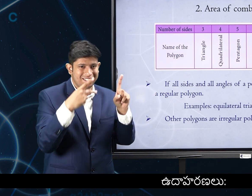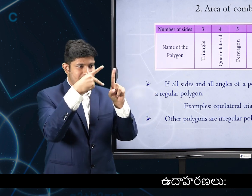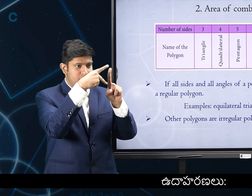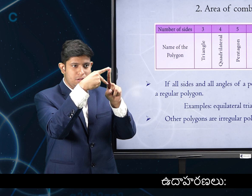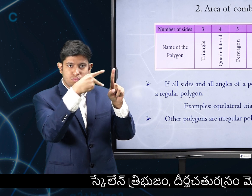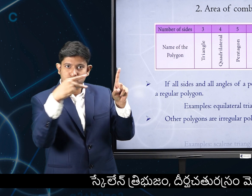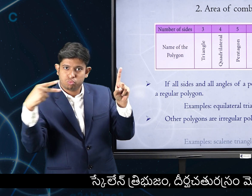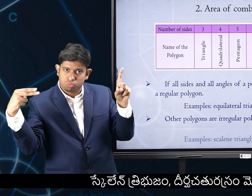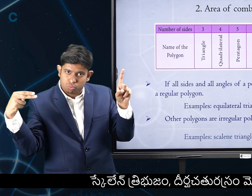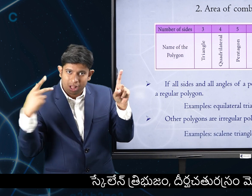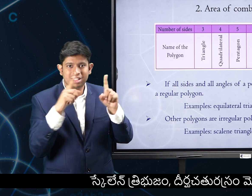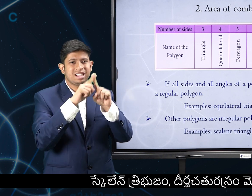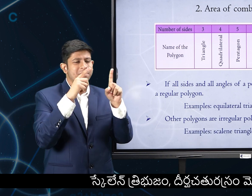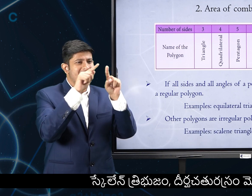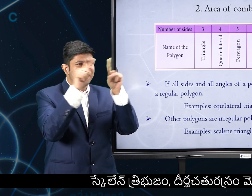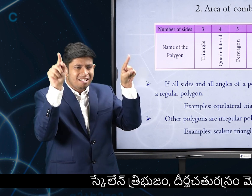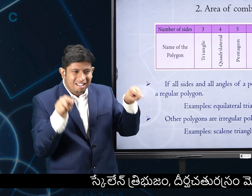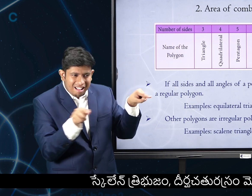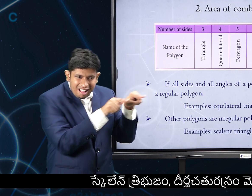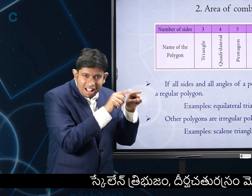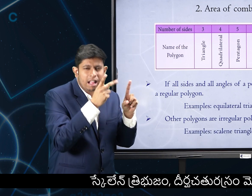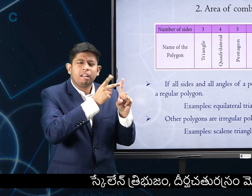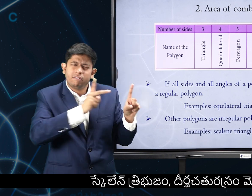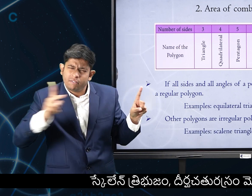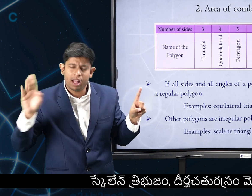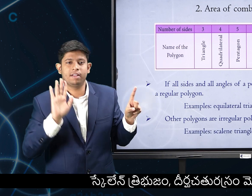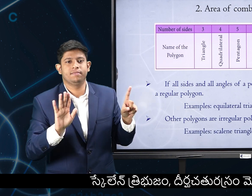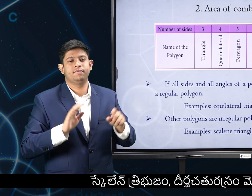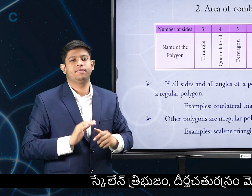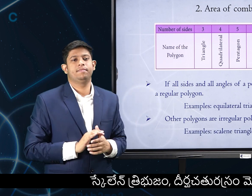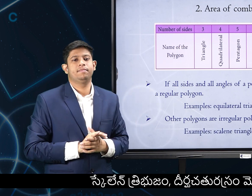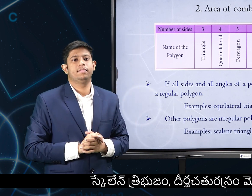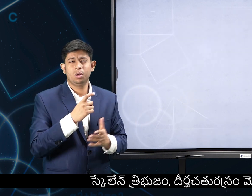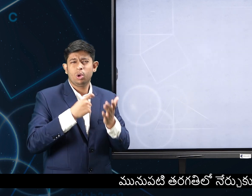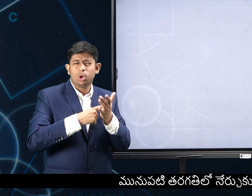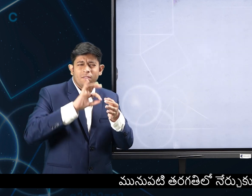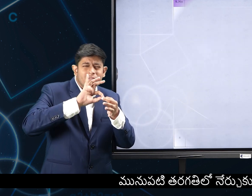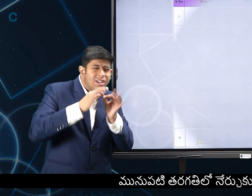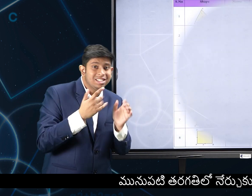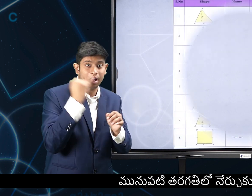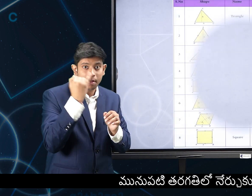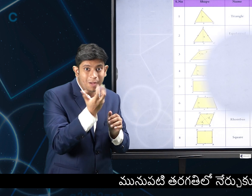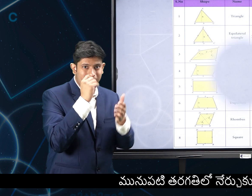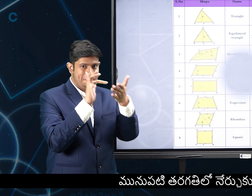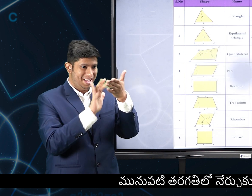ఉదాహరణకు, స్కేలెన్ త్రిభుజం, దీర్ఘచతురస్రం మొదలైనవి. మునుపటి తరగతిలో నేర్చుకొన్న